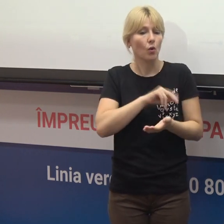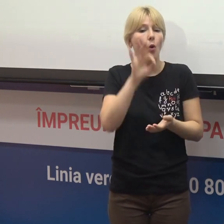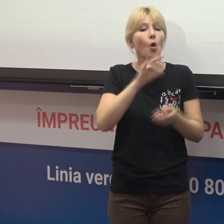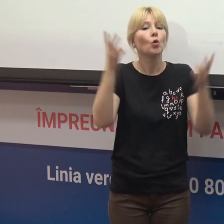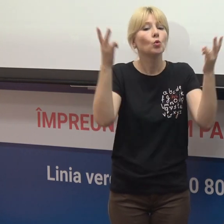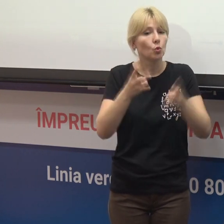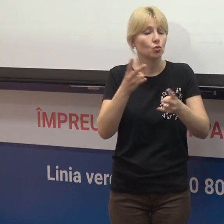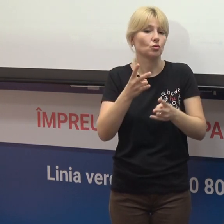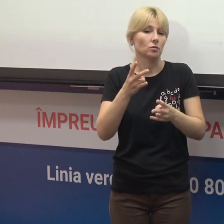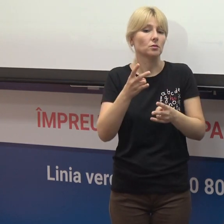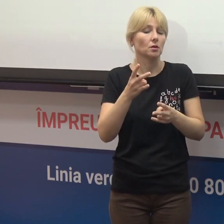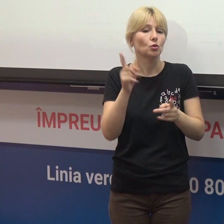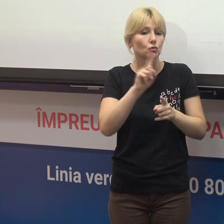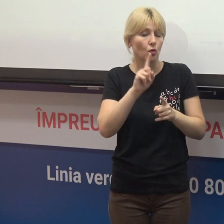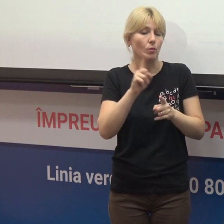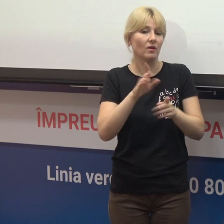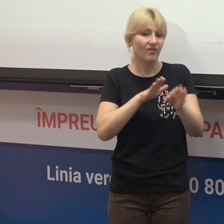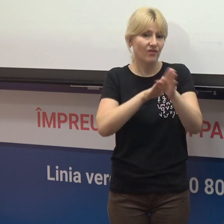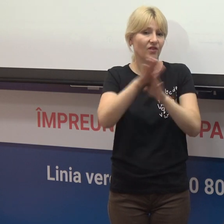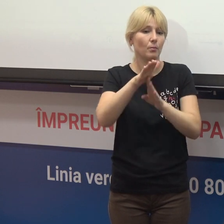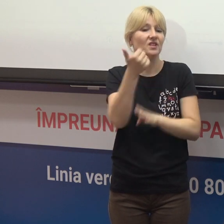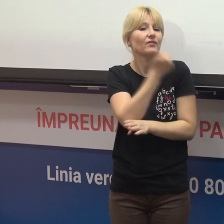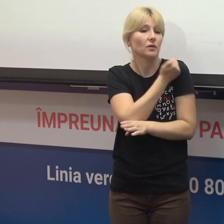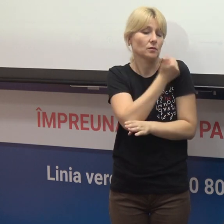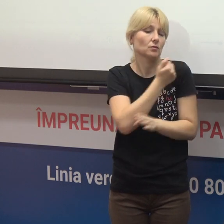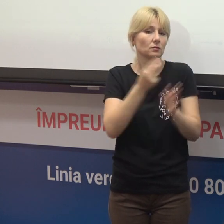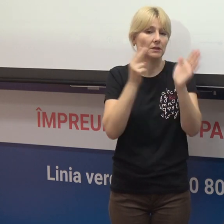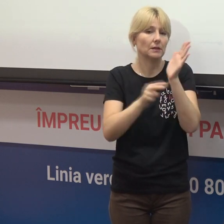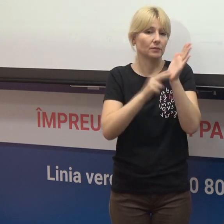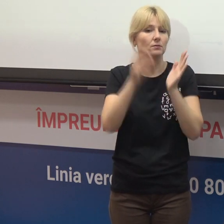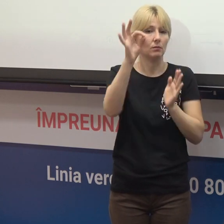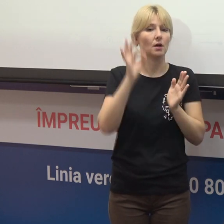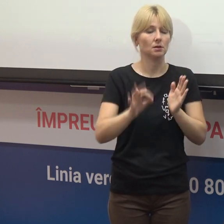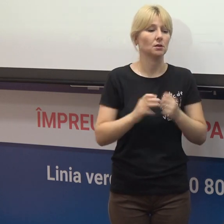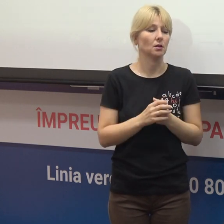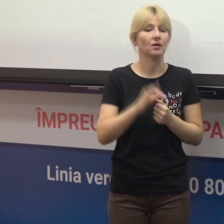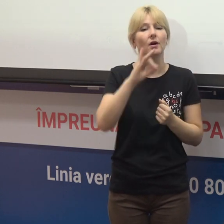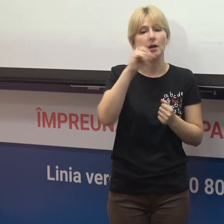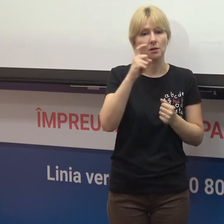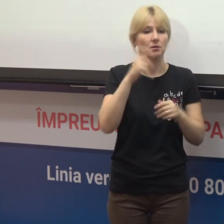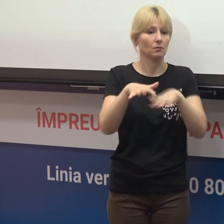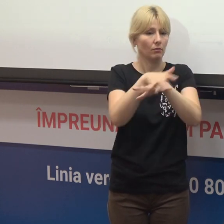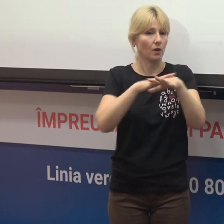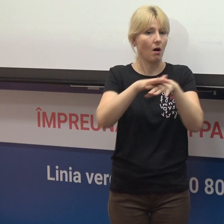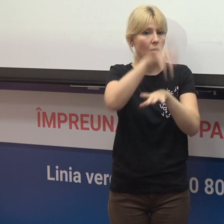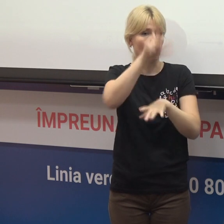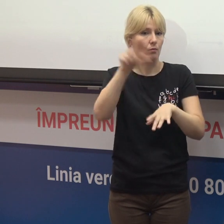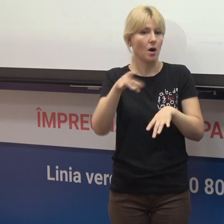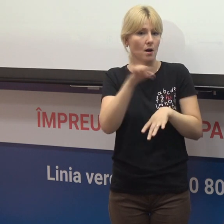necesitatea, vă zic, acoperirii vaccinale cel puțin 70% din populația Republicii Moldova.